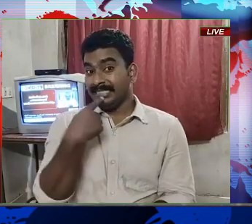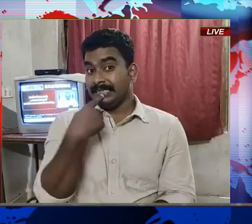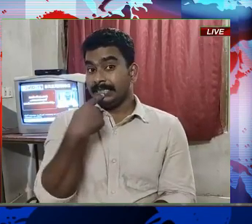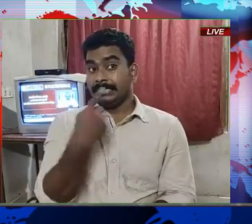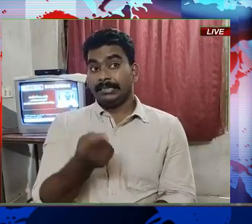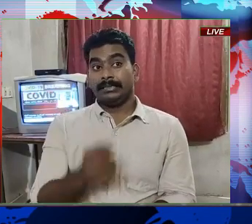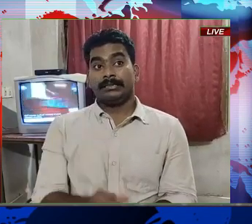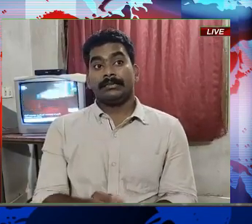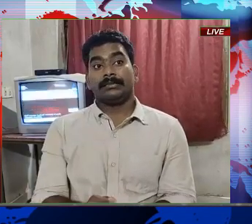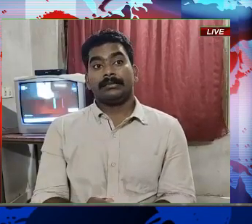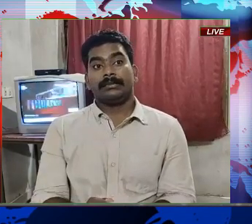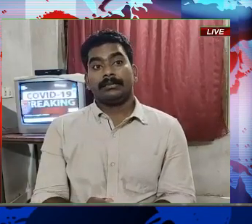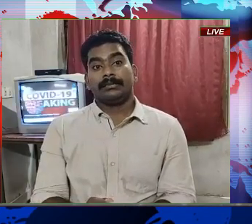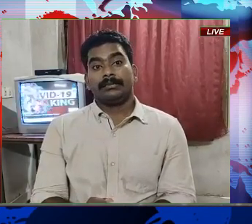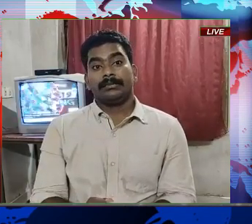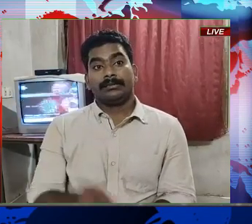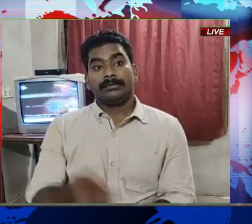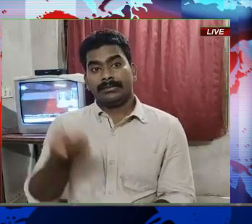സ്തുത്യർഹമായ പ്രവർത്തനമാണ്